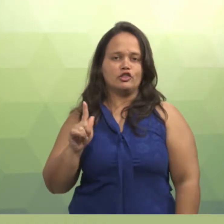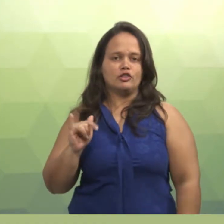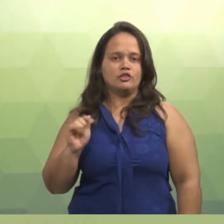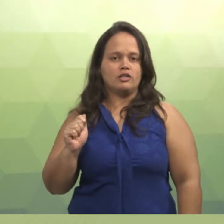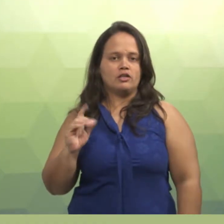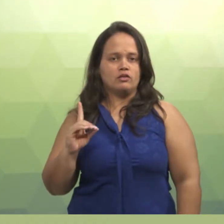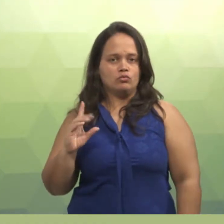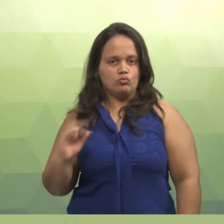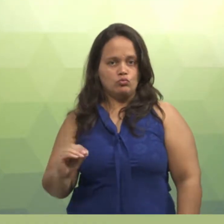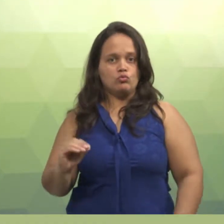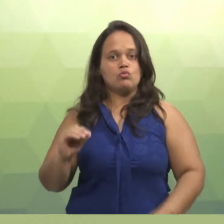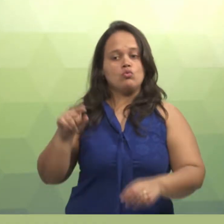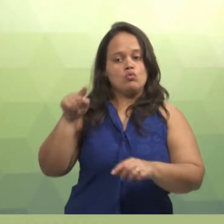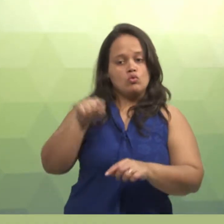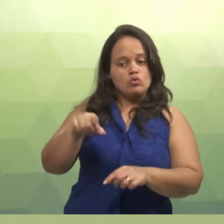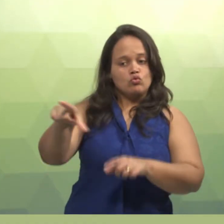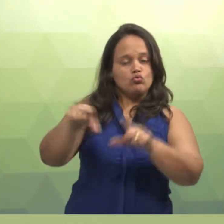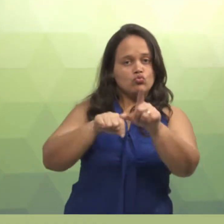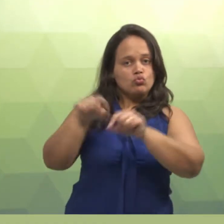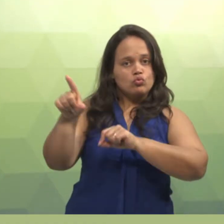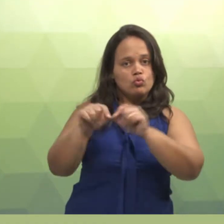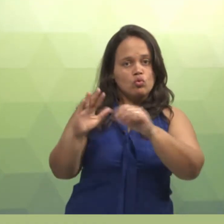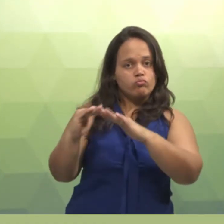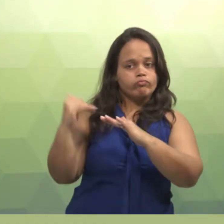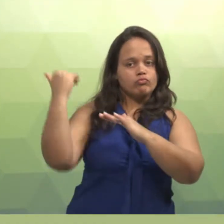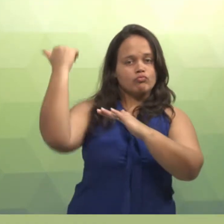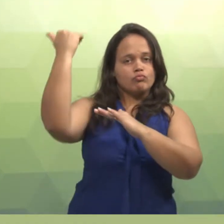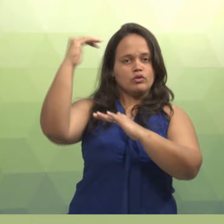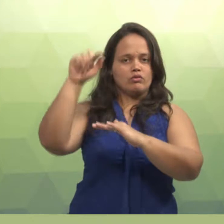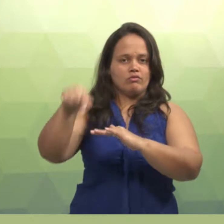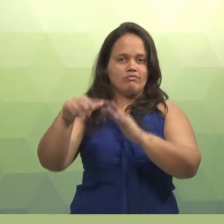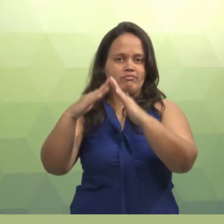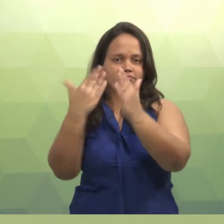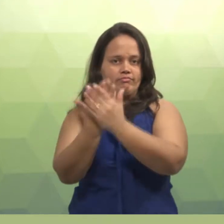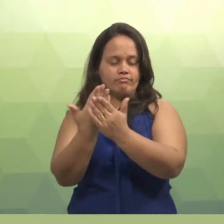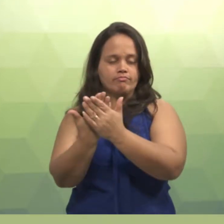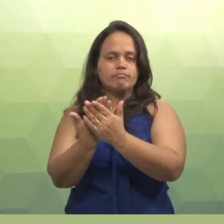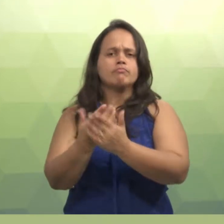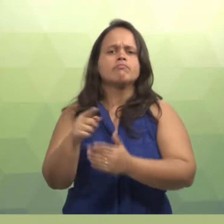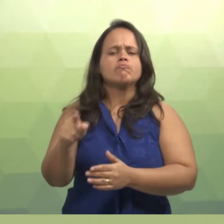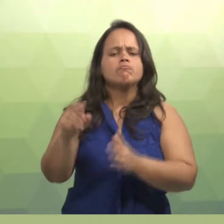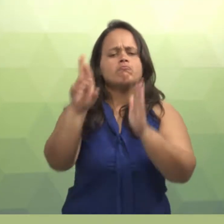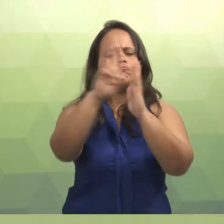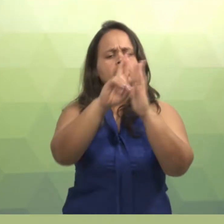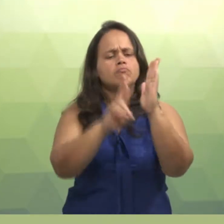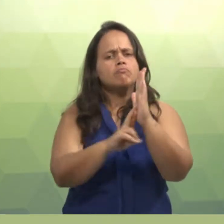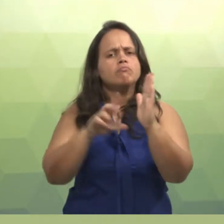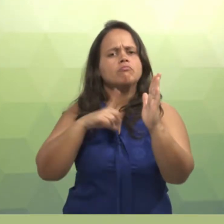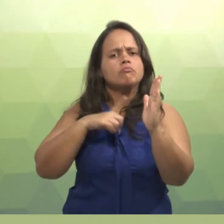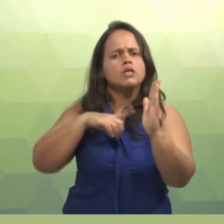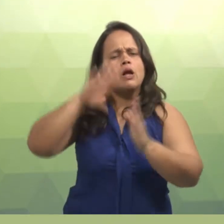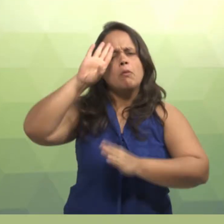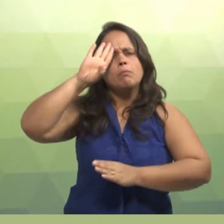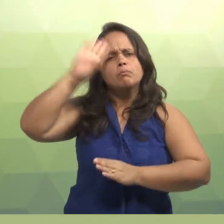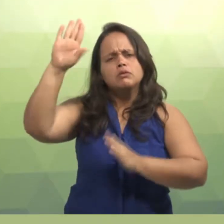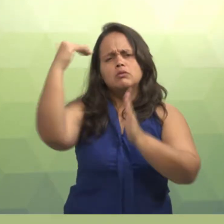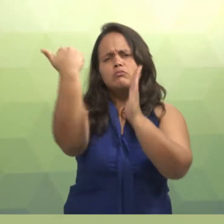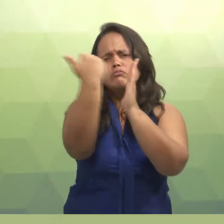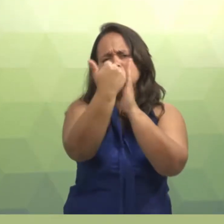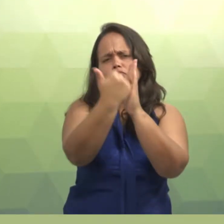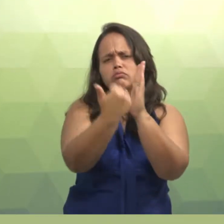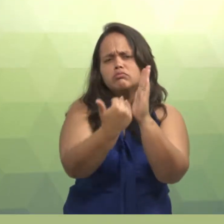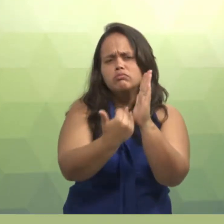superior de vinculação da escola. O regimento deve abordar os elementos fundamentais, indispensáveis